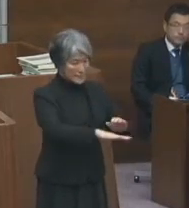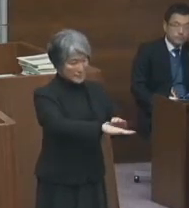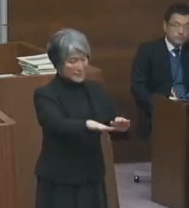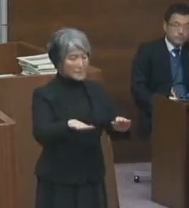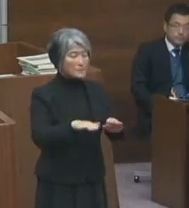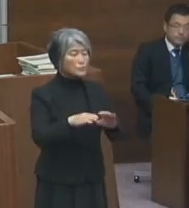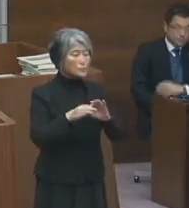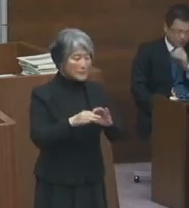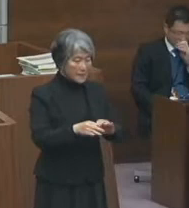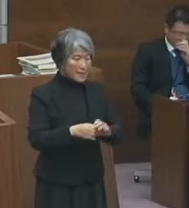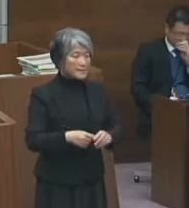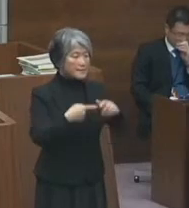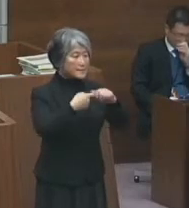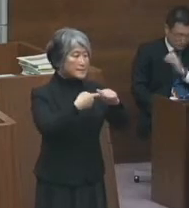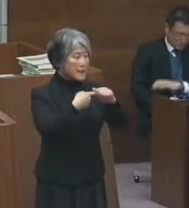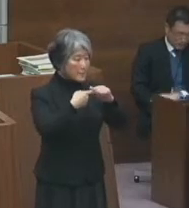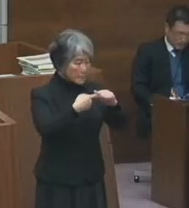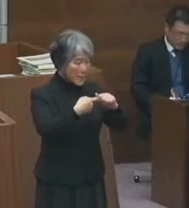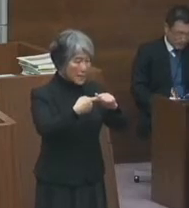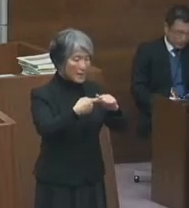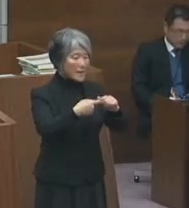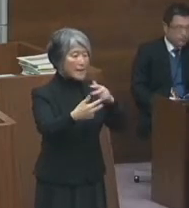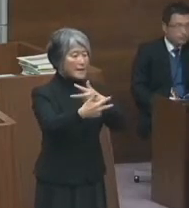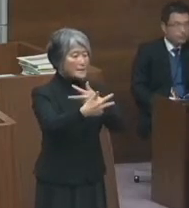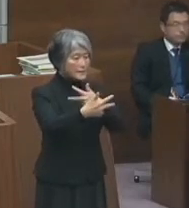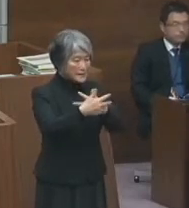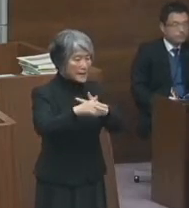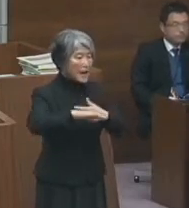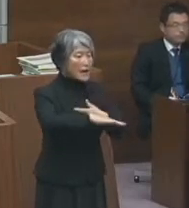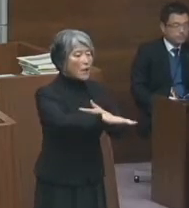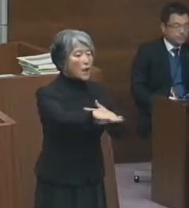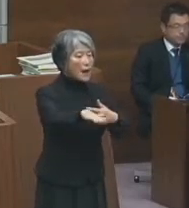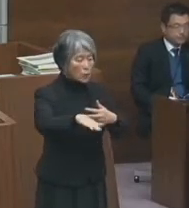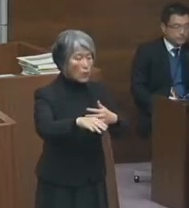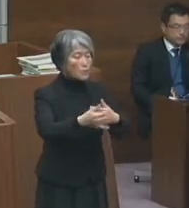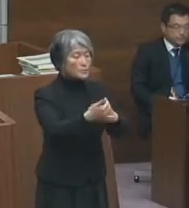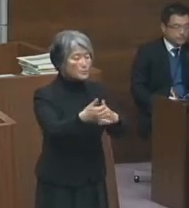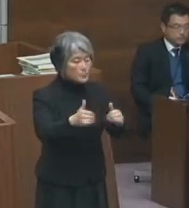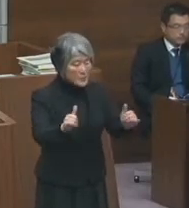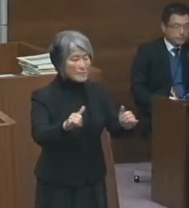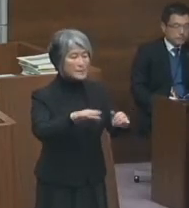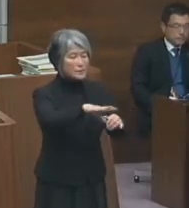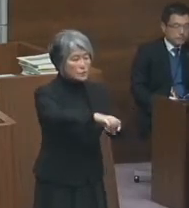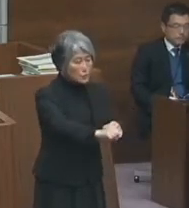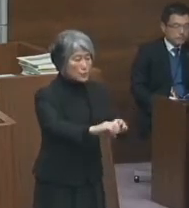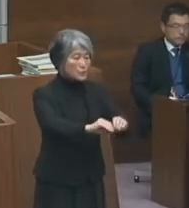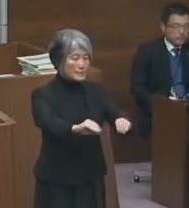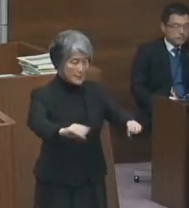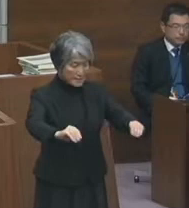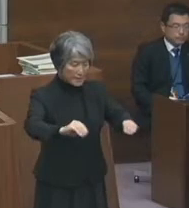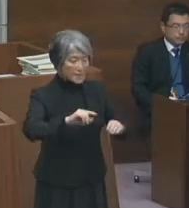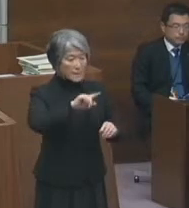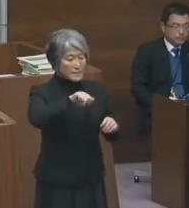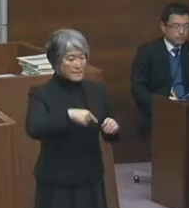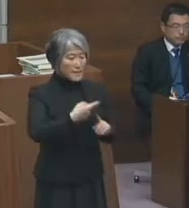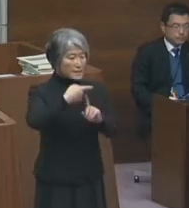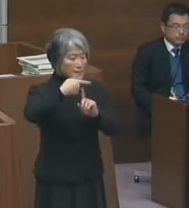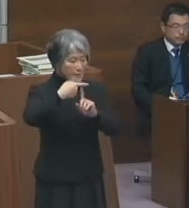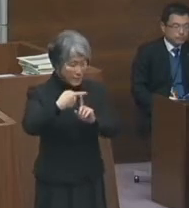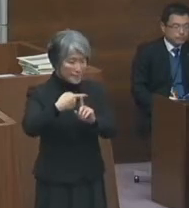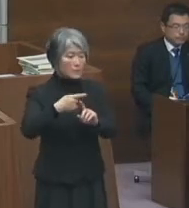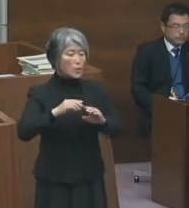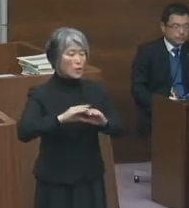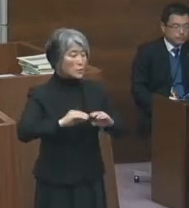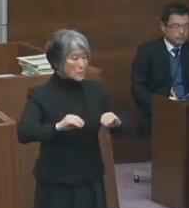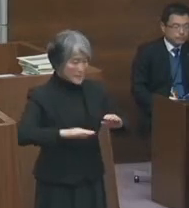。まず1点目の北側の民有地についてでございますが、 JT 跡地につきましては、関連不動産開発株